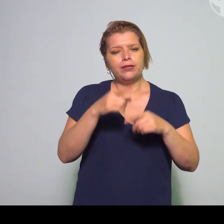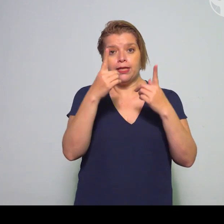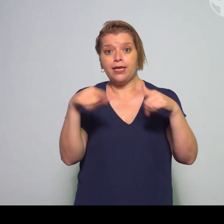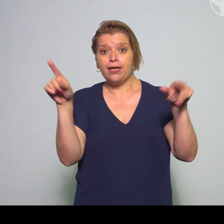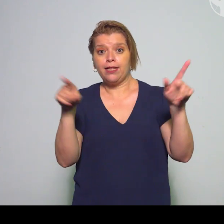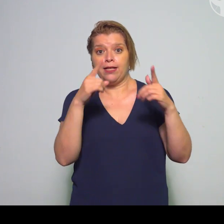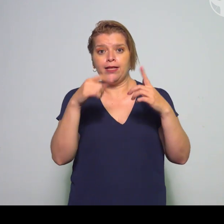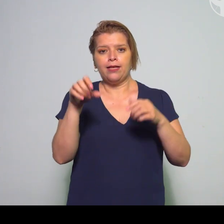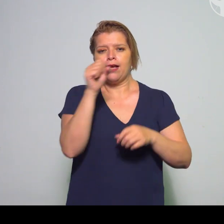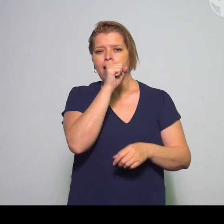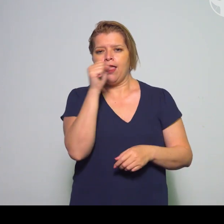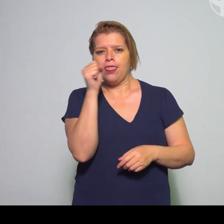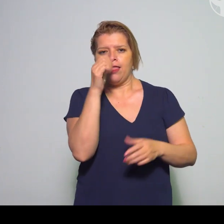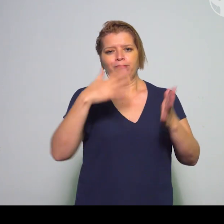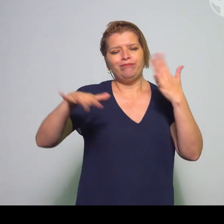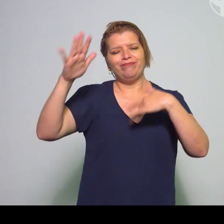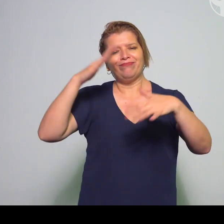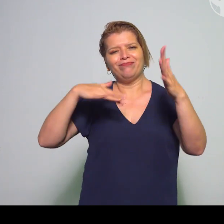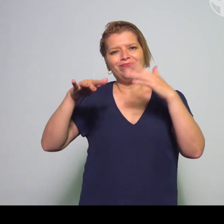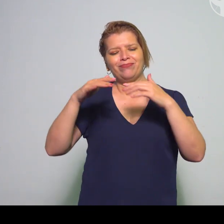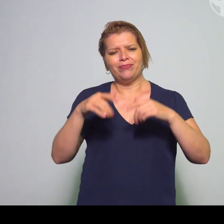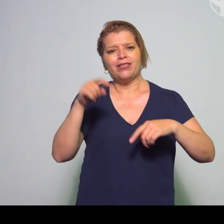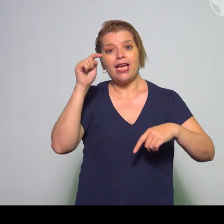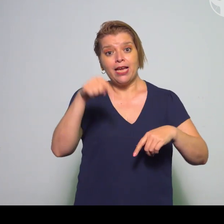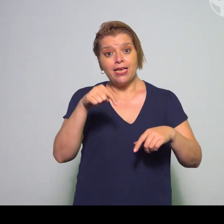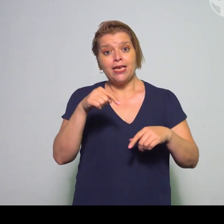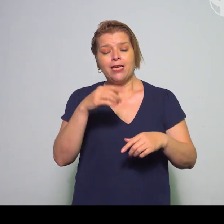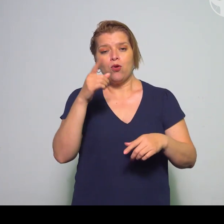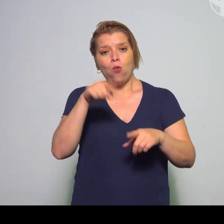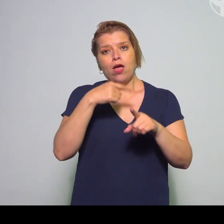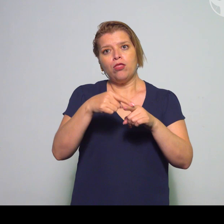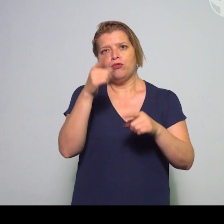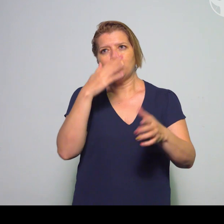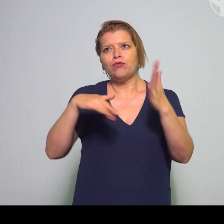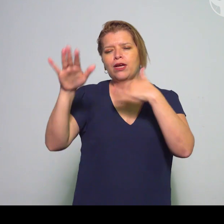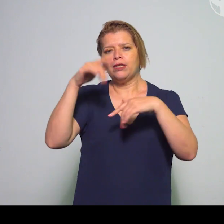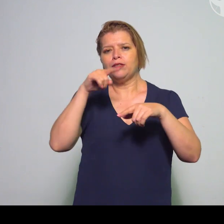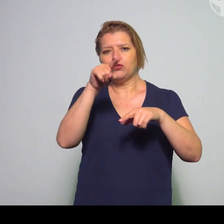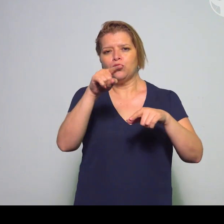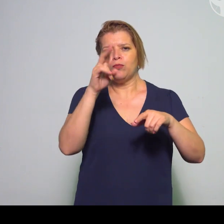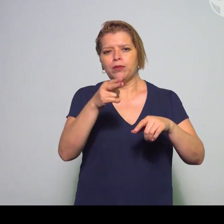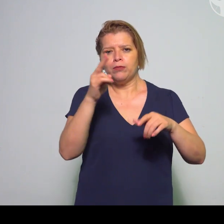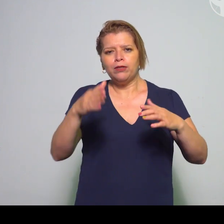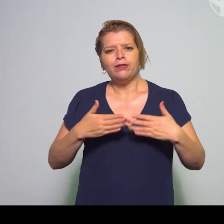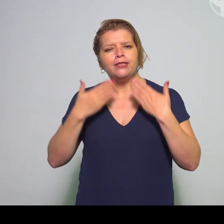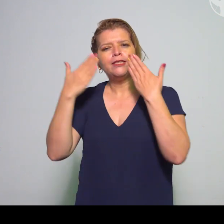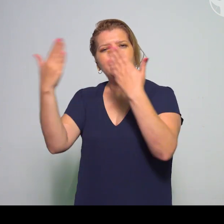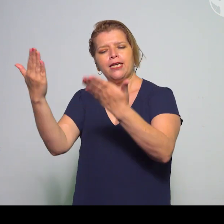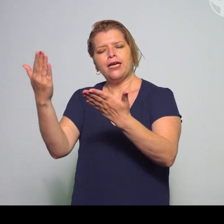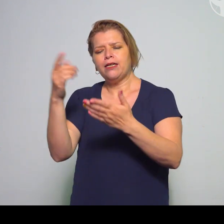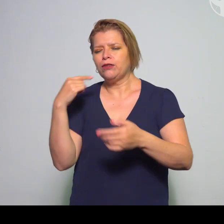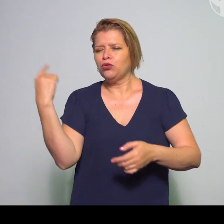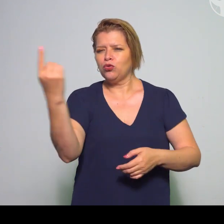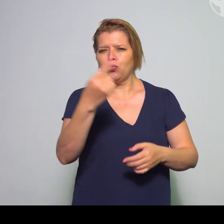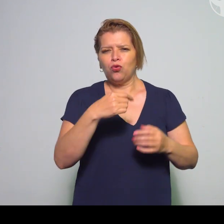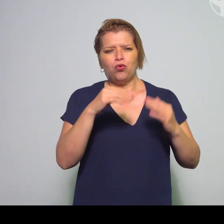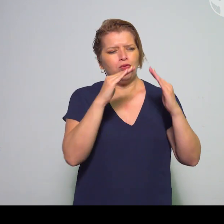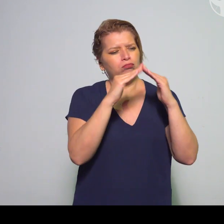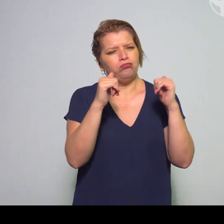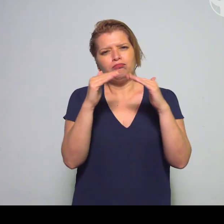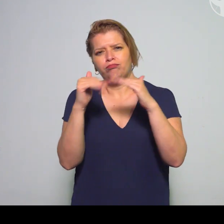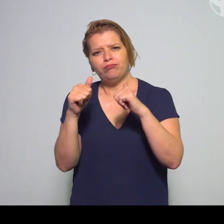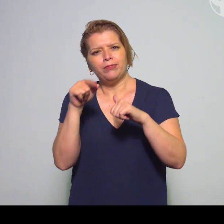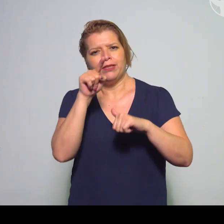esta canción. Pero en medio de esta canción, proféticamente, tú le vas a entregar los pedazos